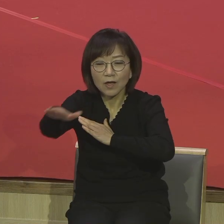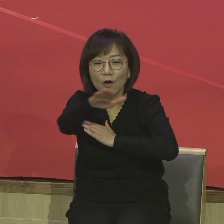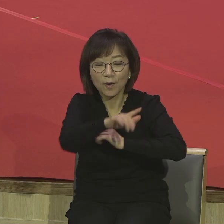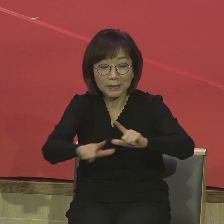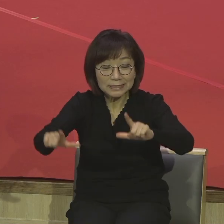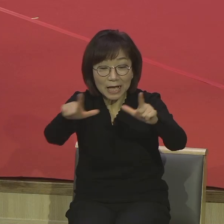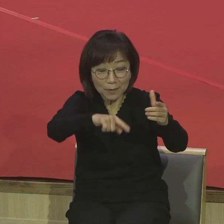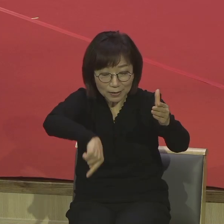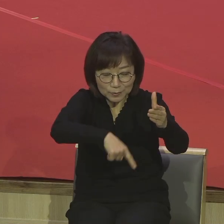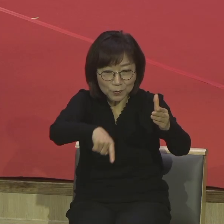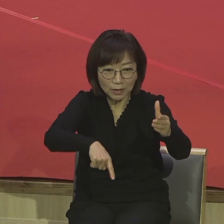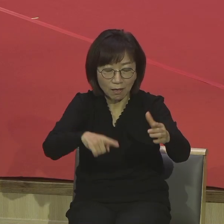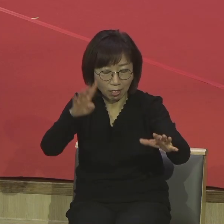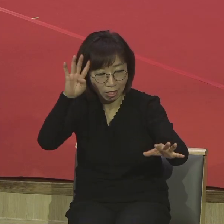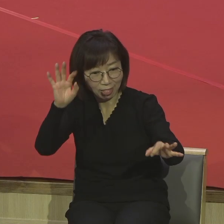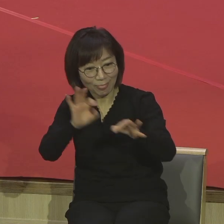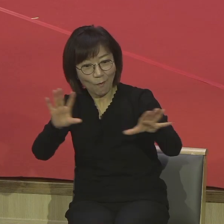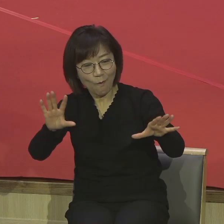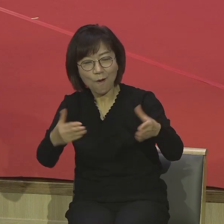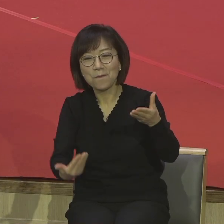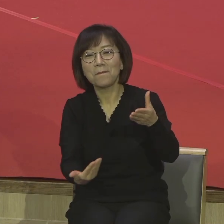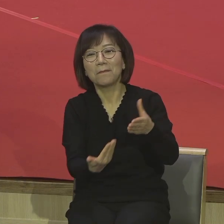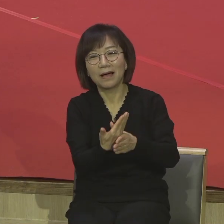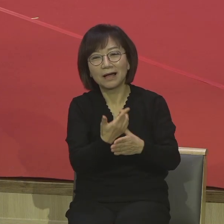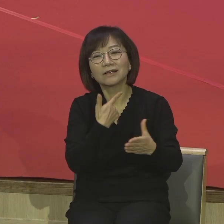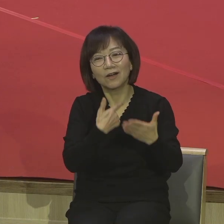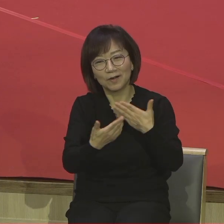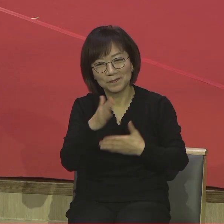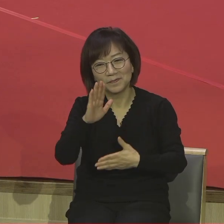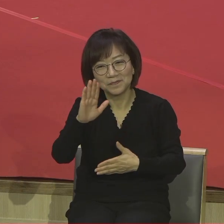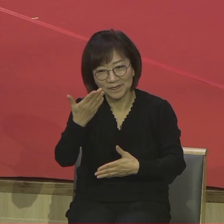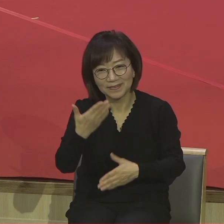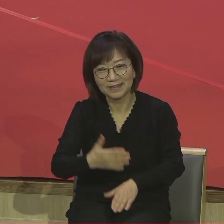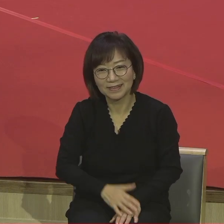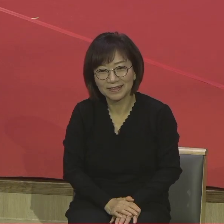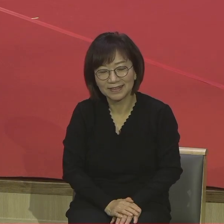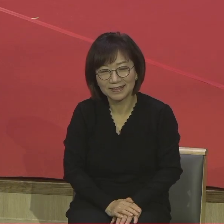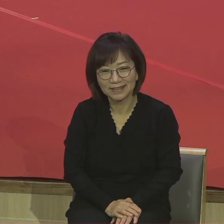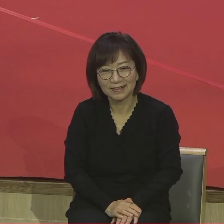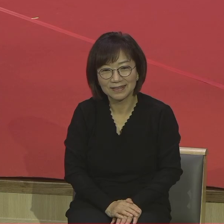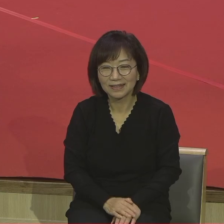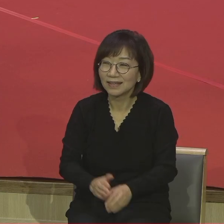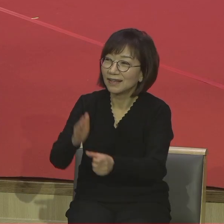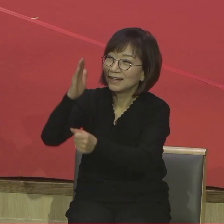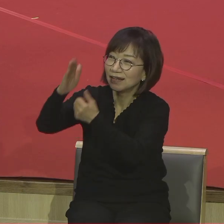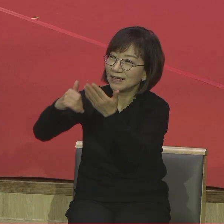일어난다. 반전이 확 일어난다. 하나님을 높이.